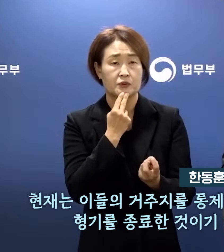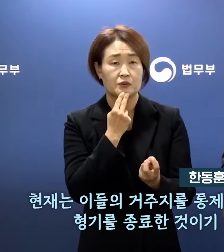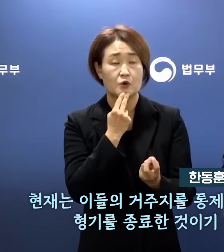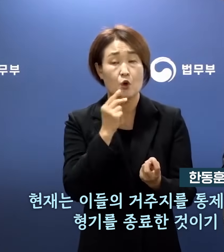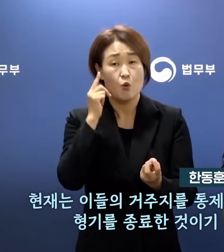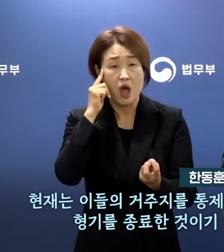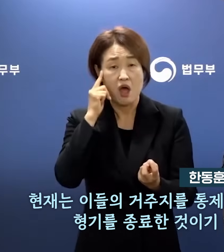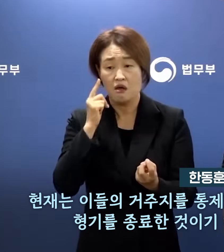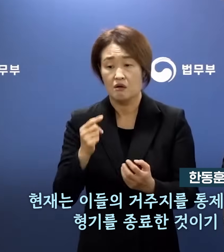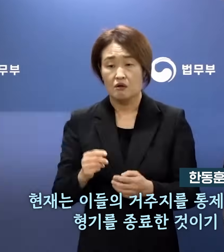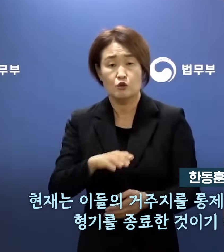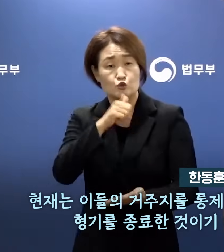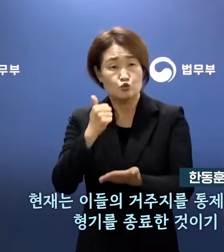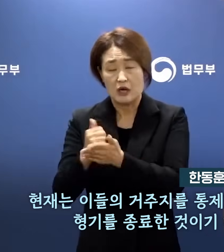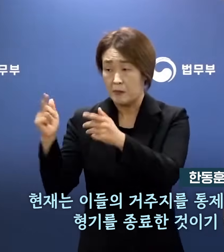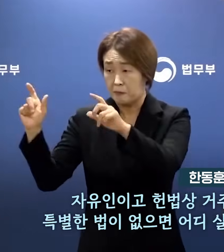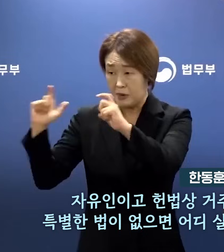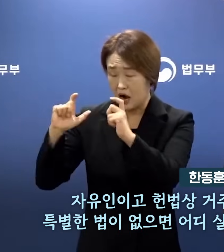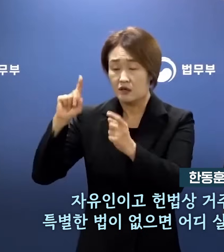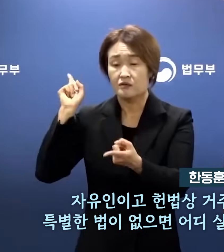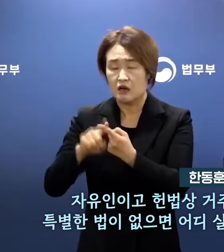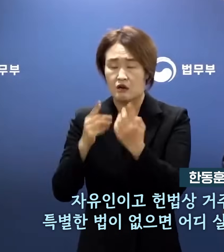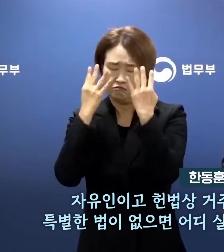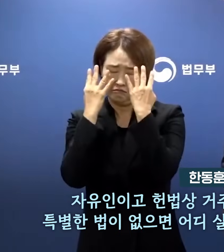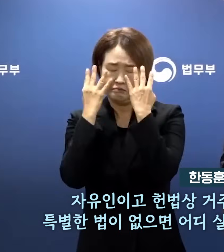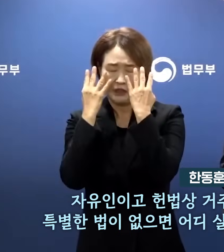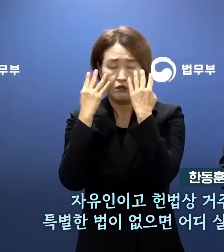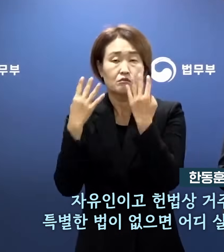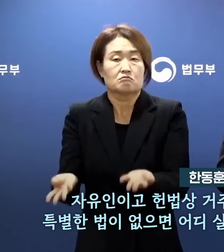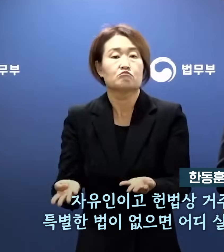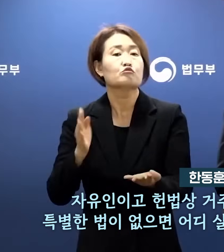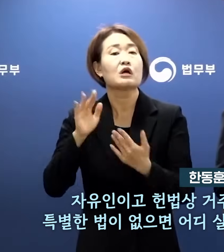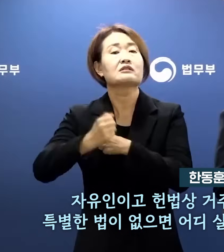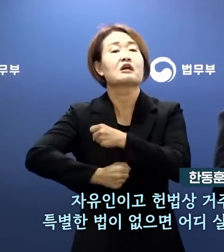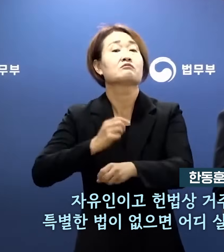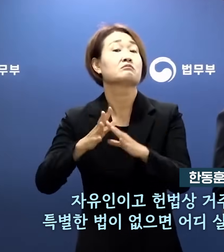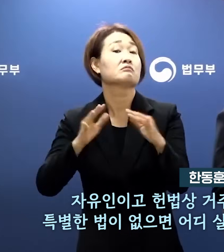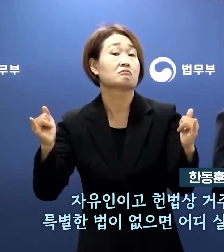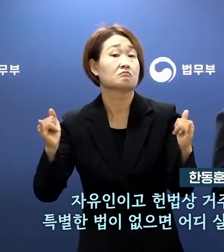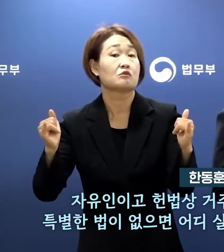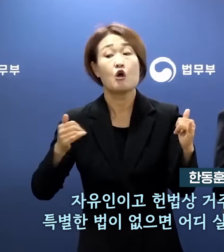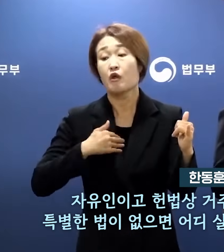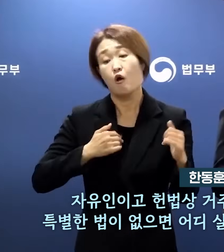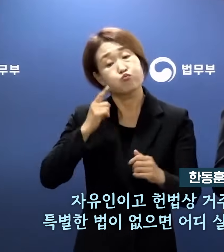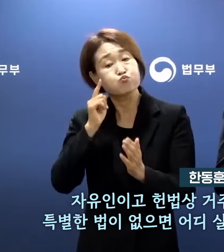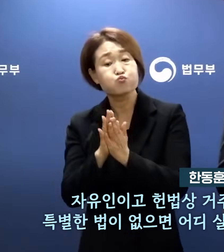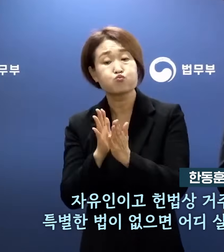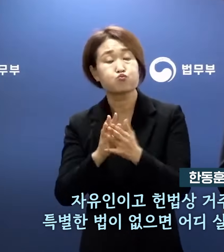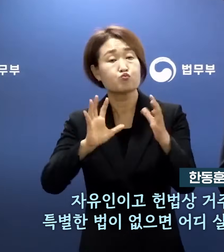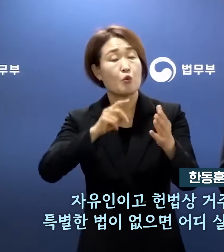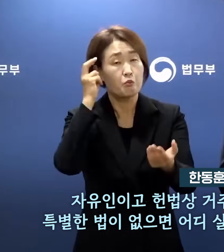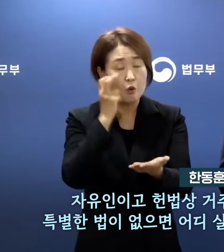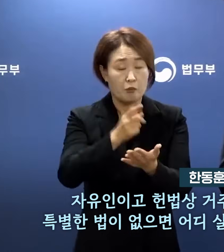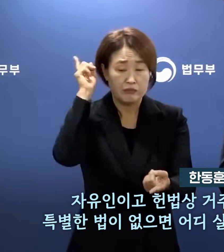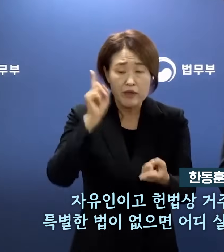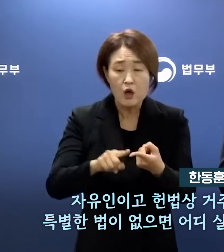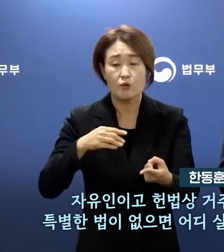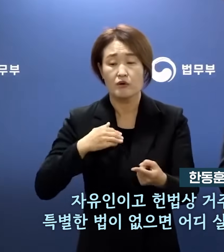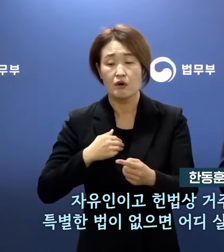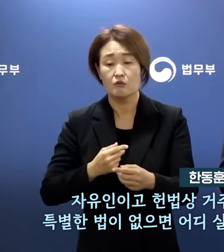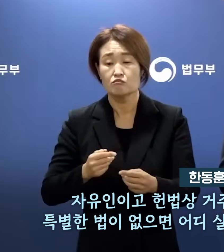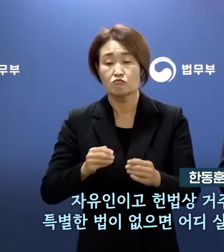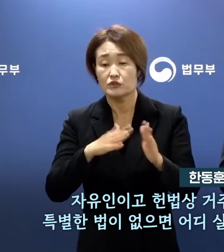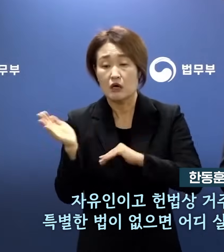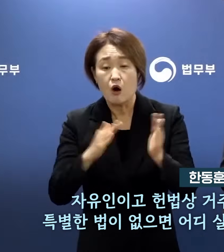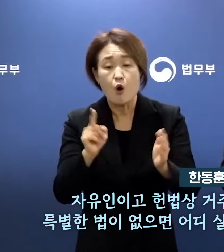형기를 종료한 것이기 때문에 죄값을 치른 것이고 자유인이고 헌법상 거주인열의 자유가 있기 때문에 특별한 법이 없으면